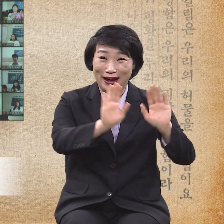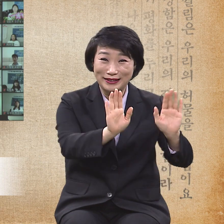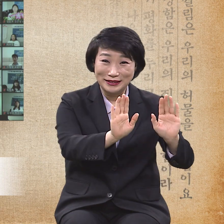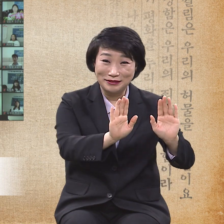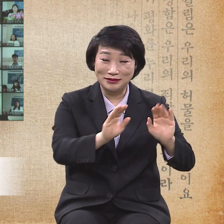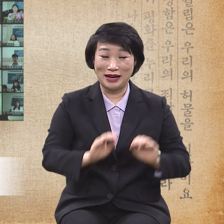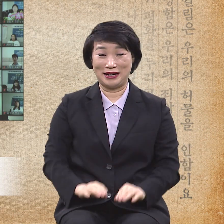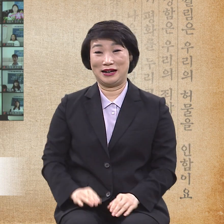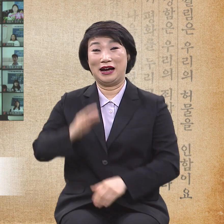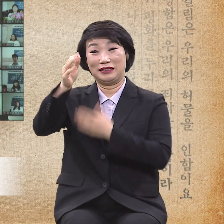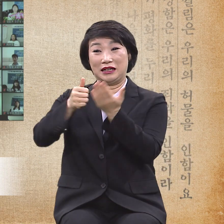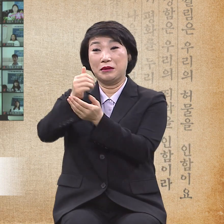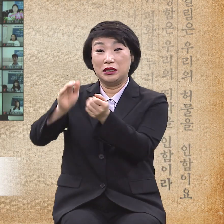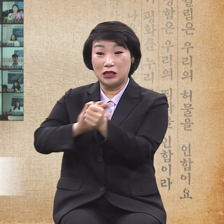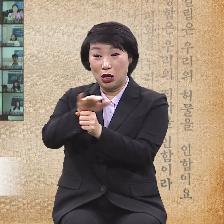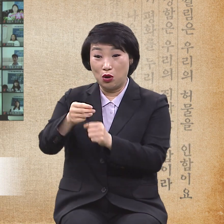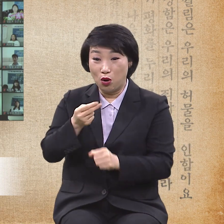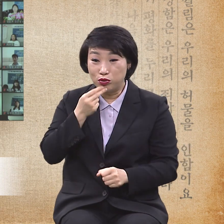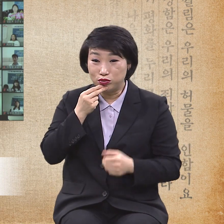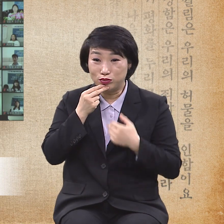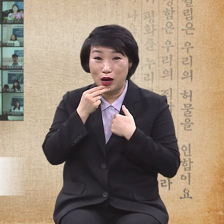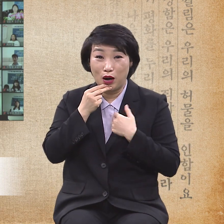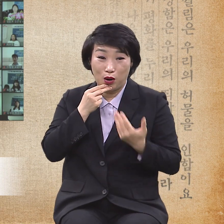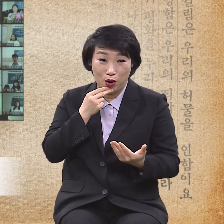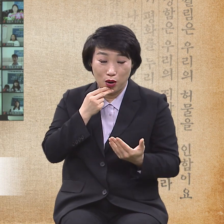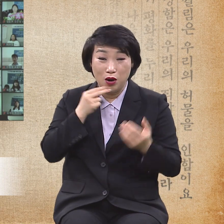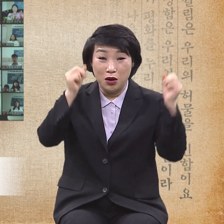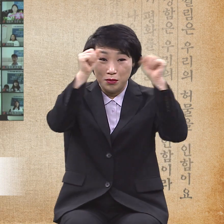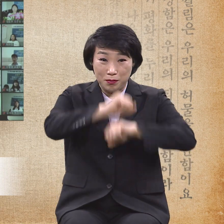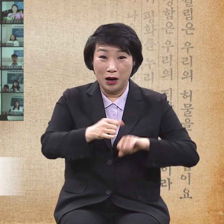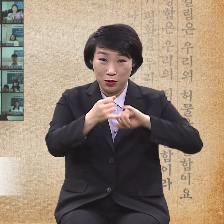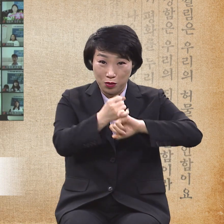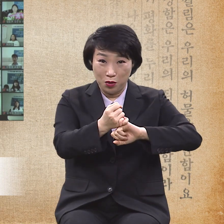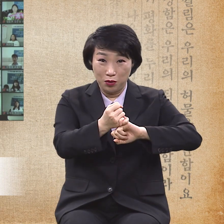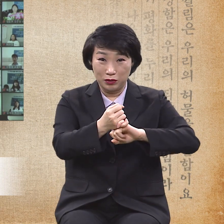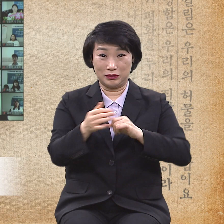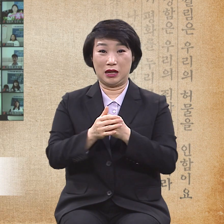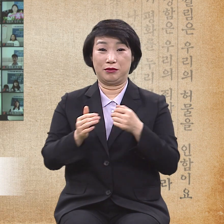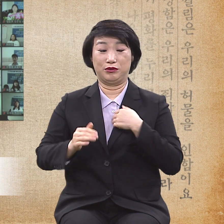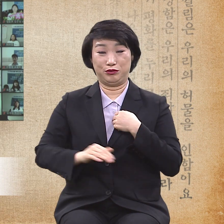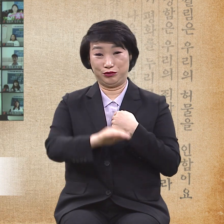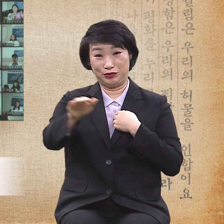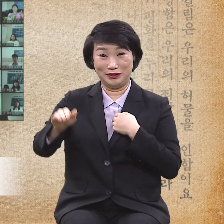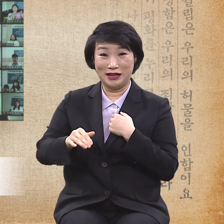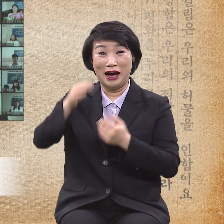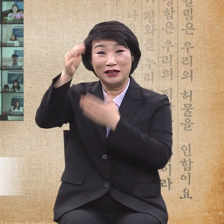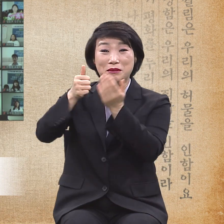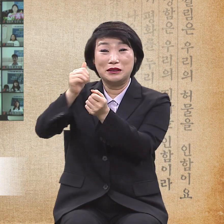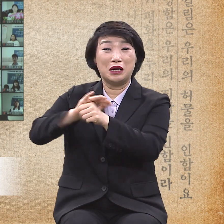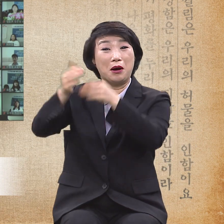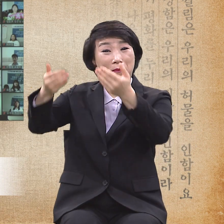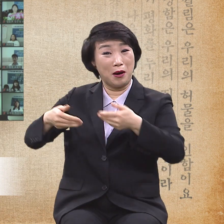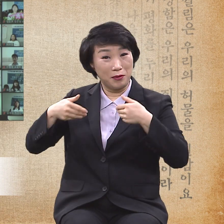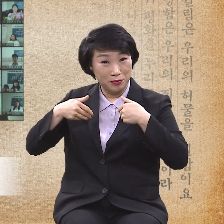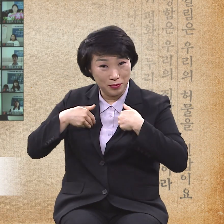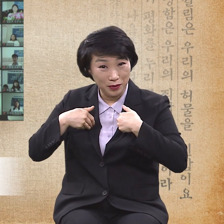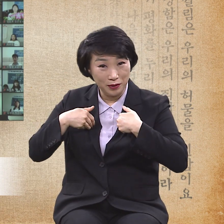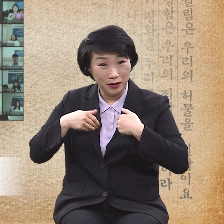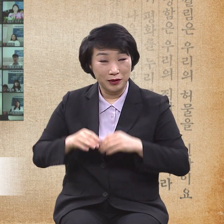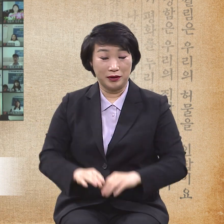아니라 사랑이 없으면 반드시 멸망하기 때문에 우리는 사랑을 받아야 하기